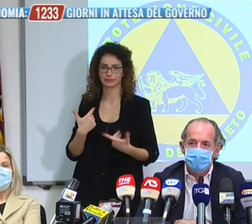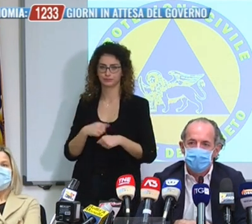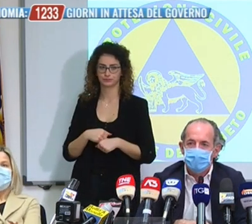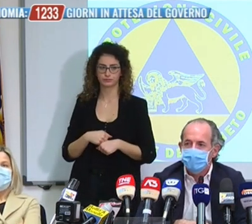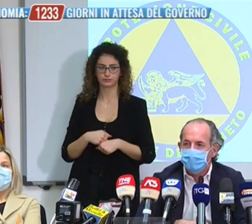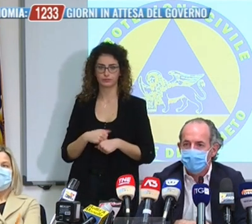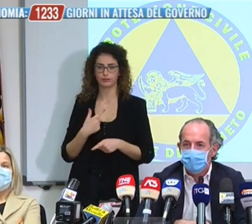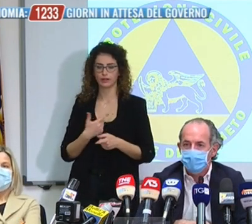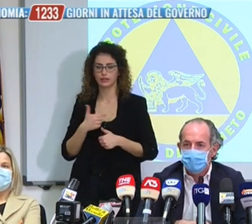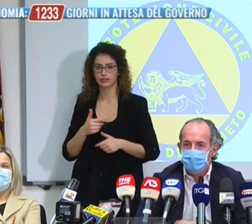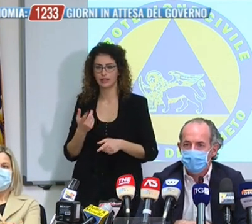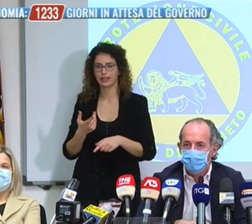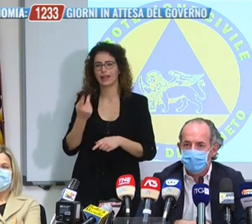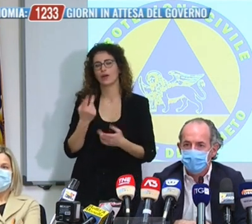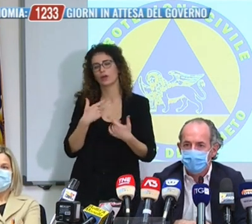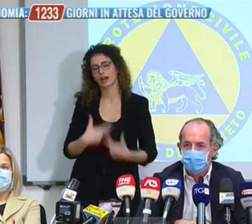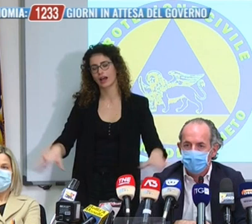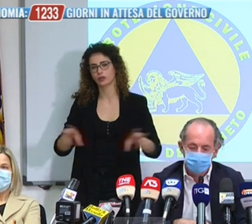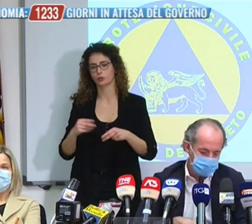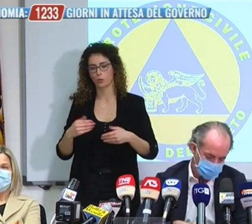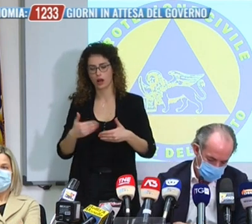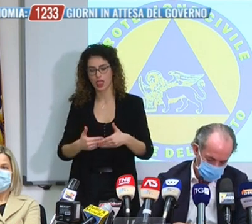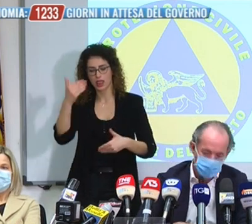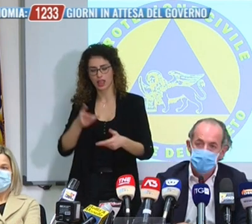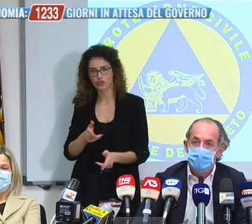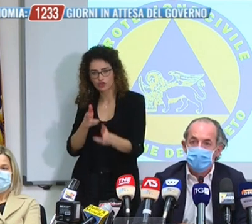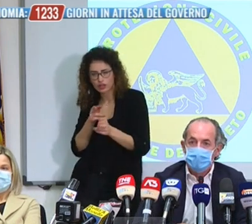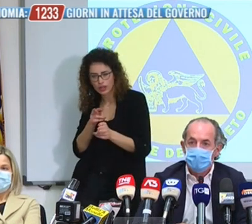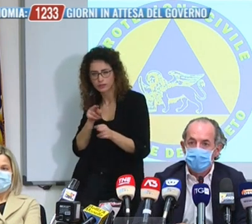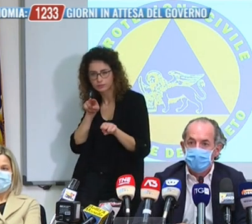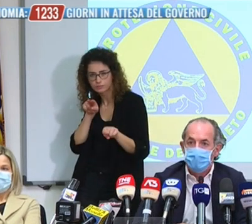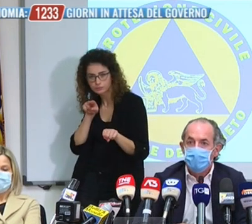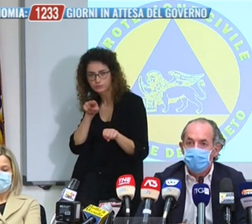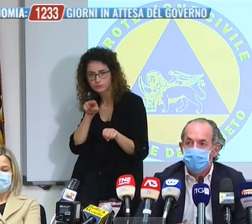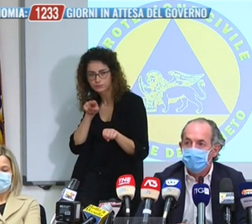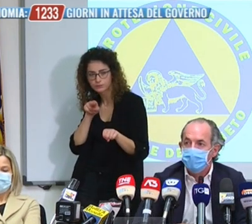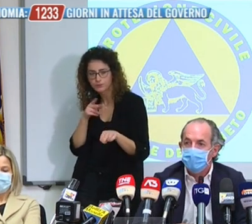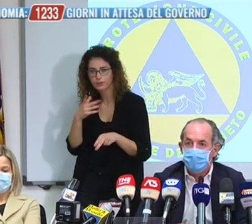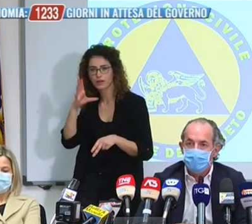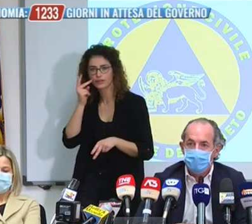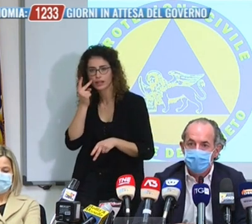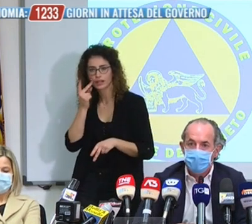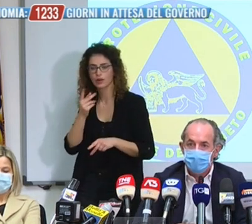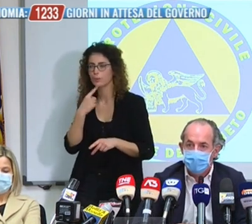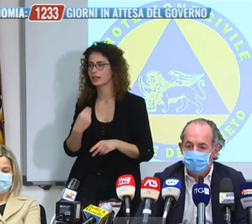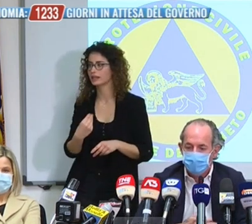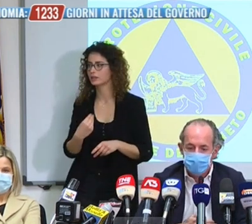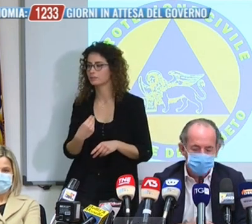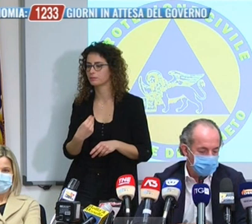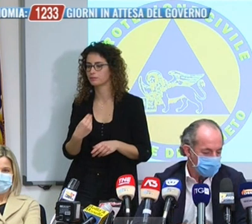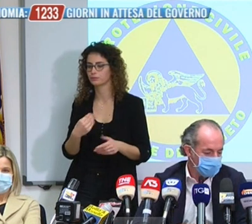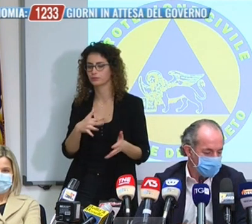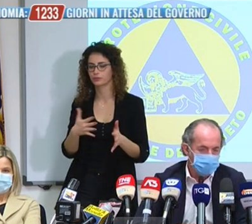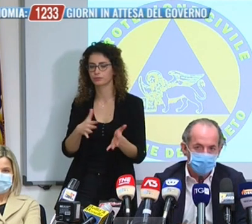si torna diciamo in trincea e speriamo di avere, come si può dire, le ultime fasi,